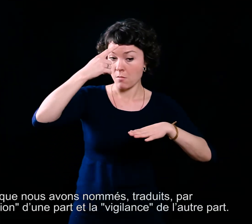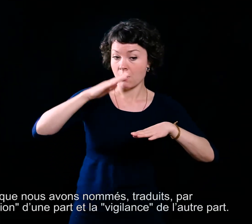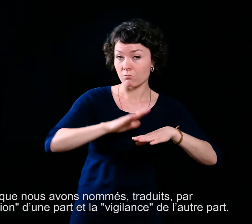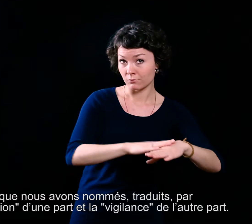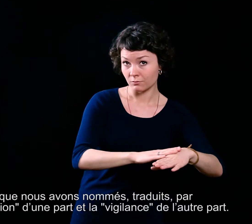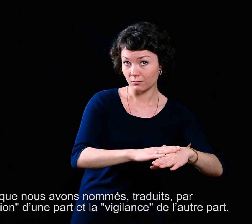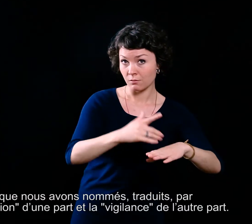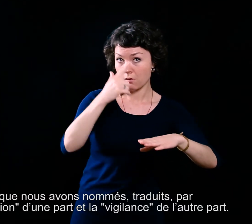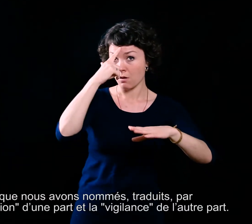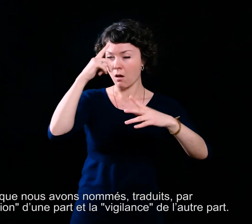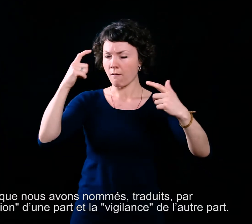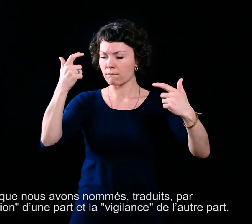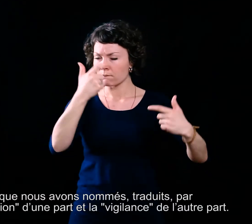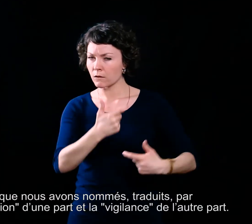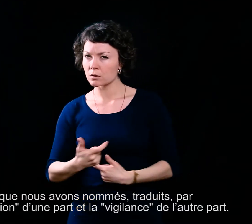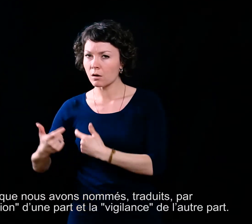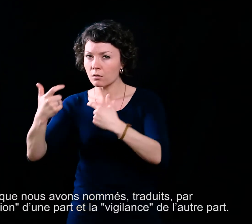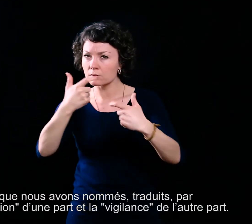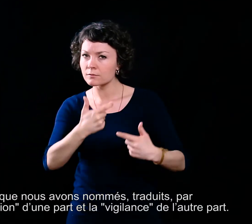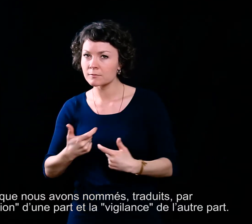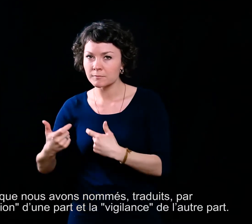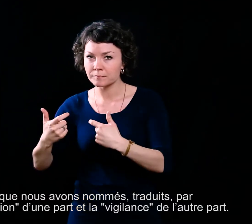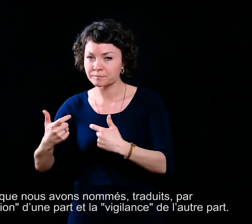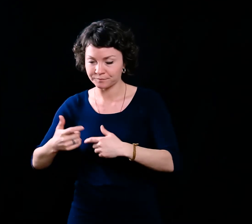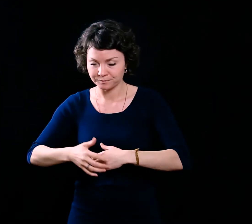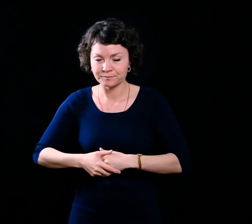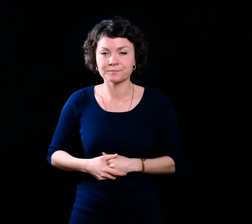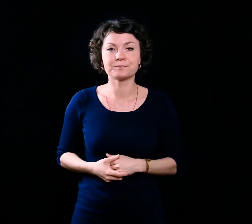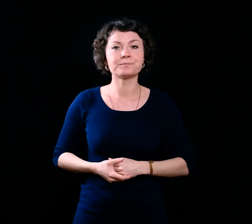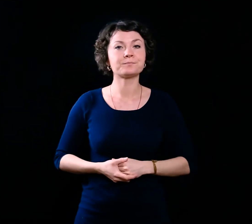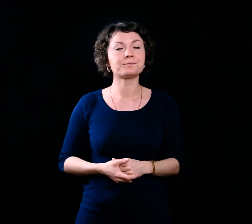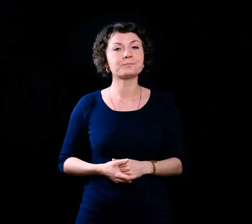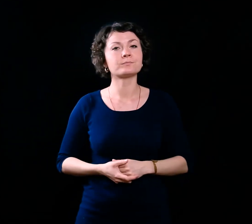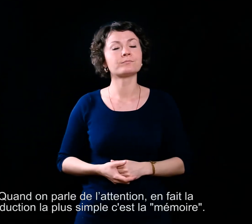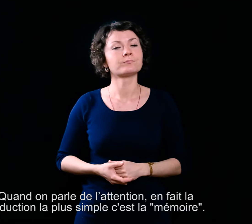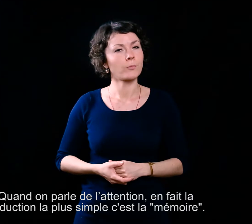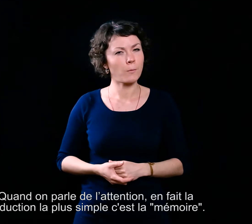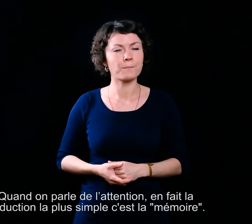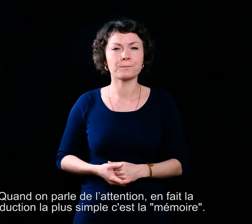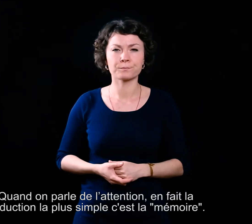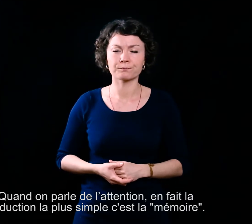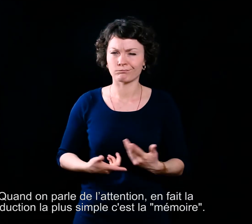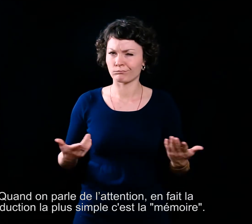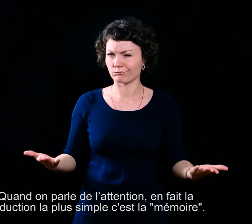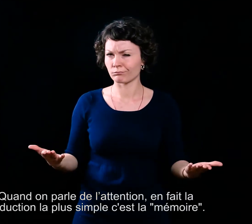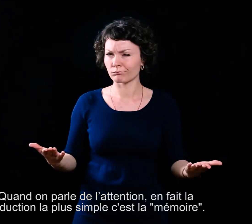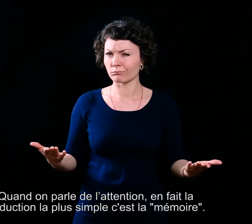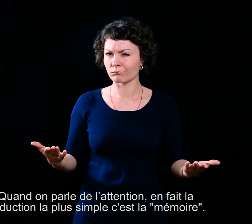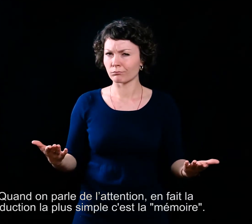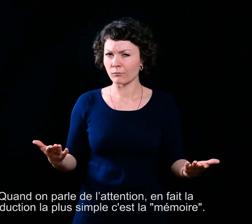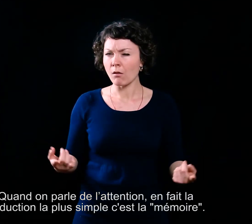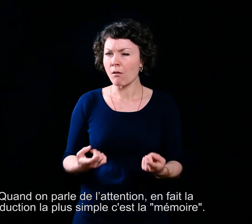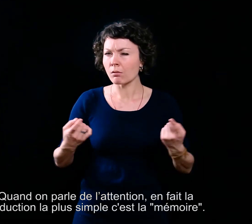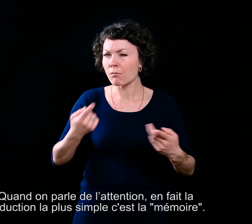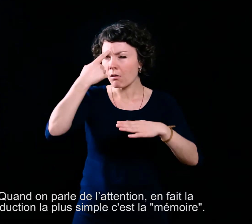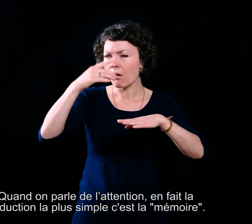par l'attention d'une part et la vigilance de l'autre part. Quand on parle de l'attention,